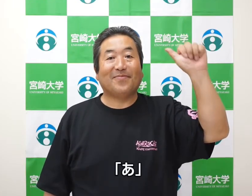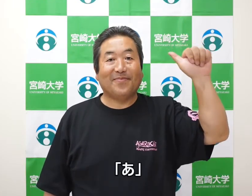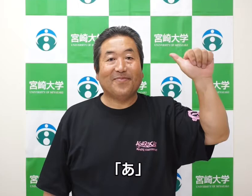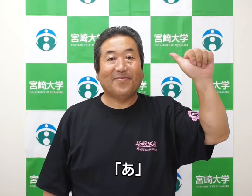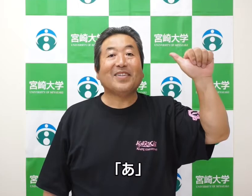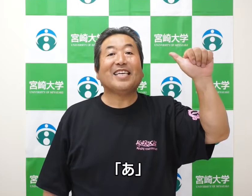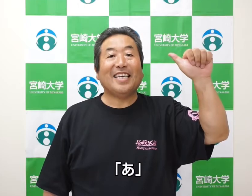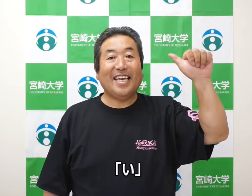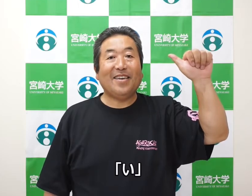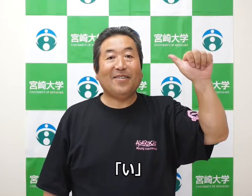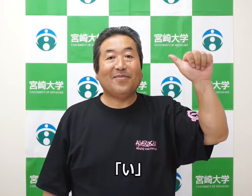い、